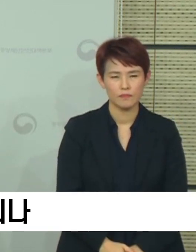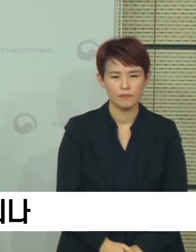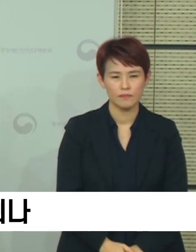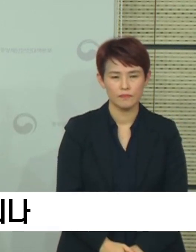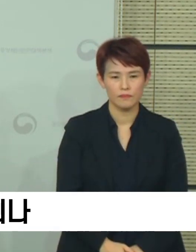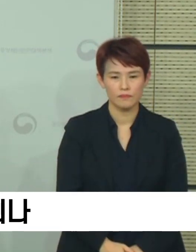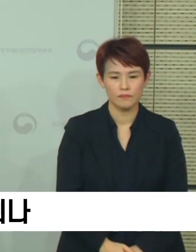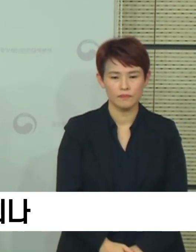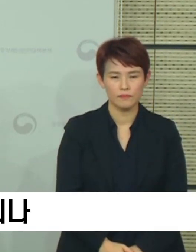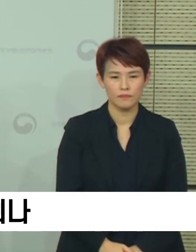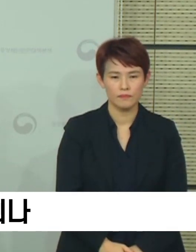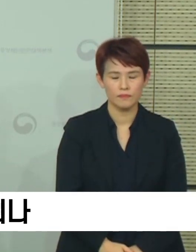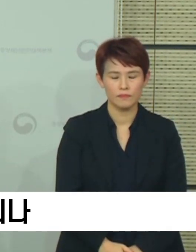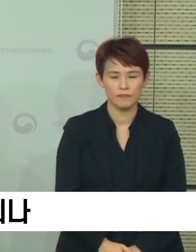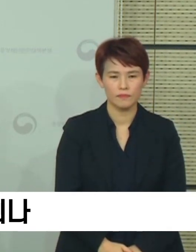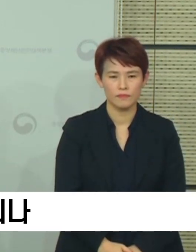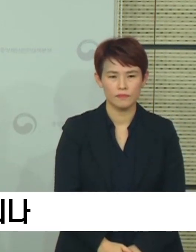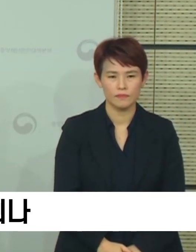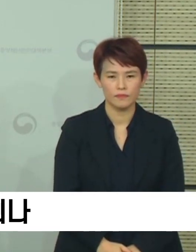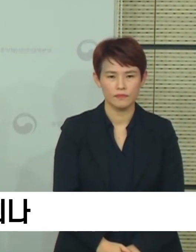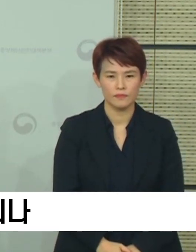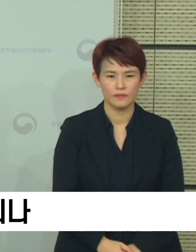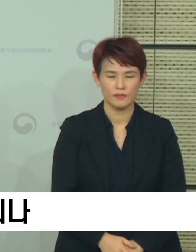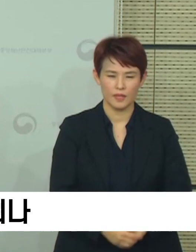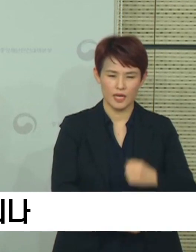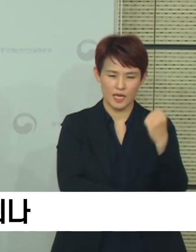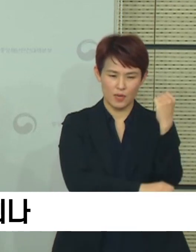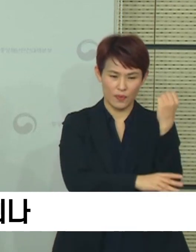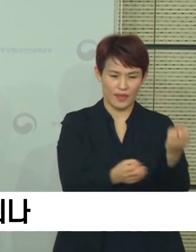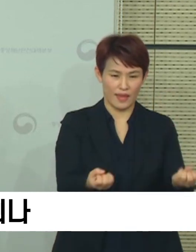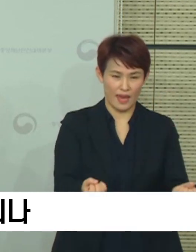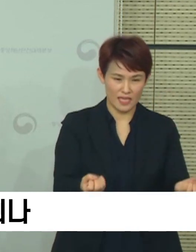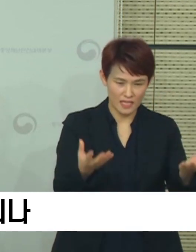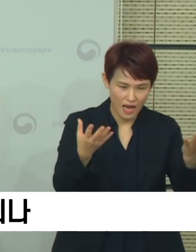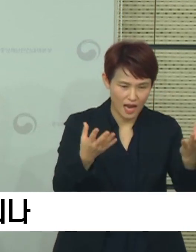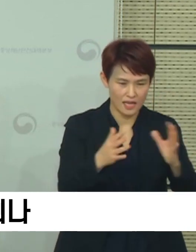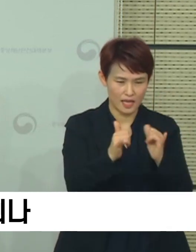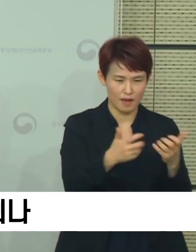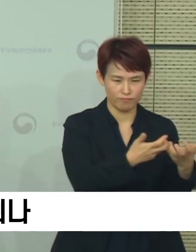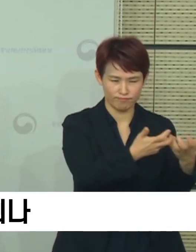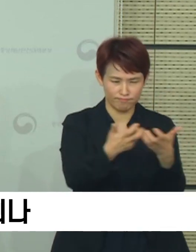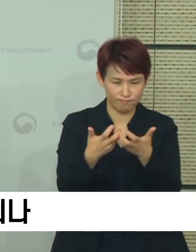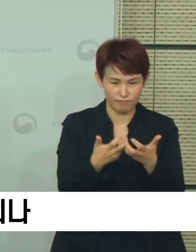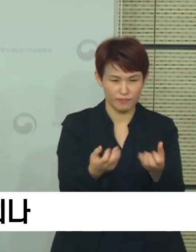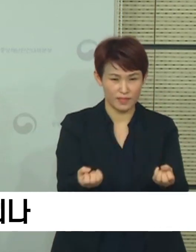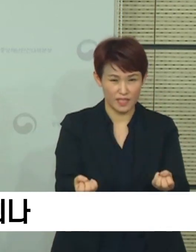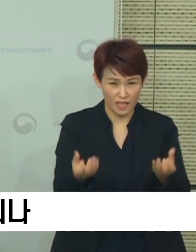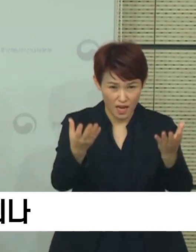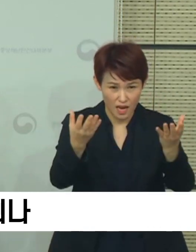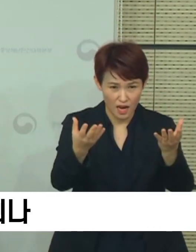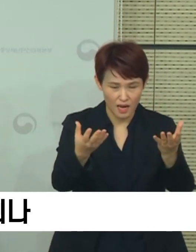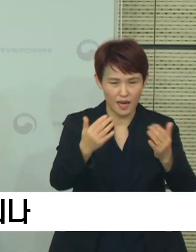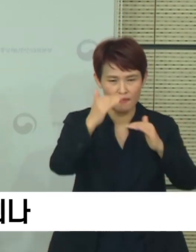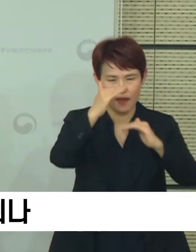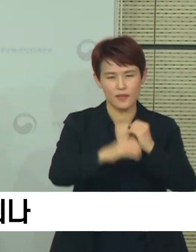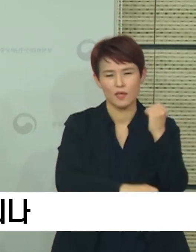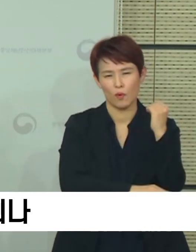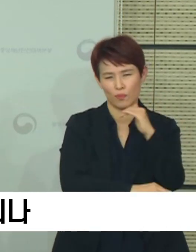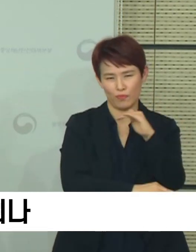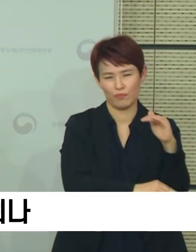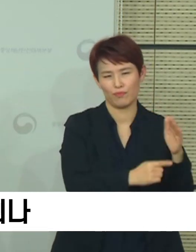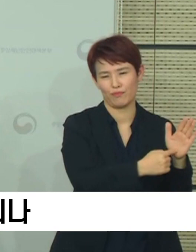부분은 기본적인 그 행사나 대중 집회에 대한 기본적인 가이드라인입니다.